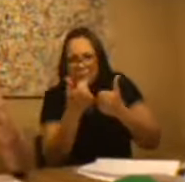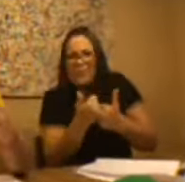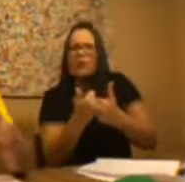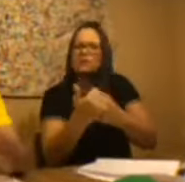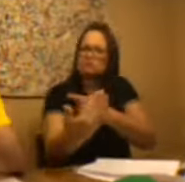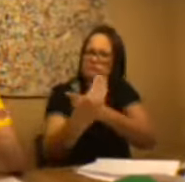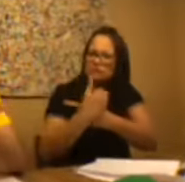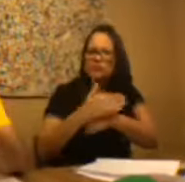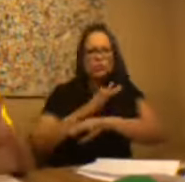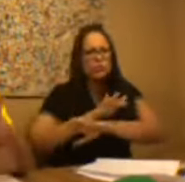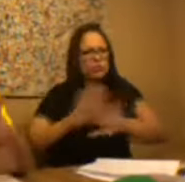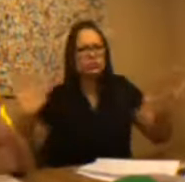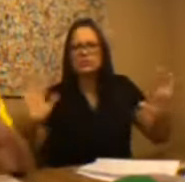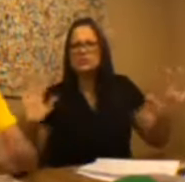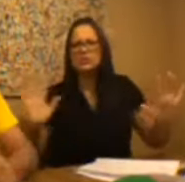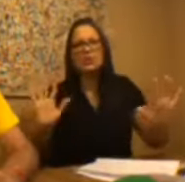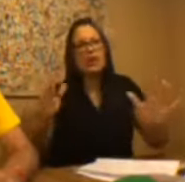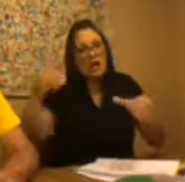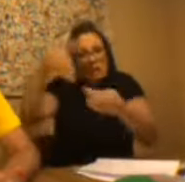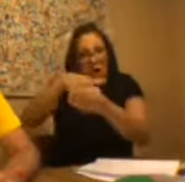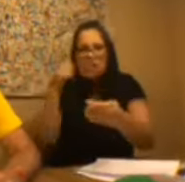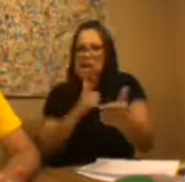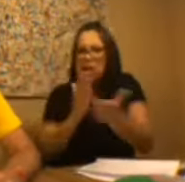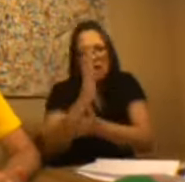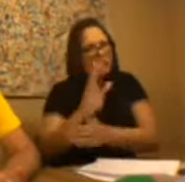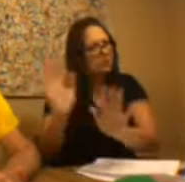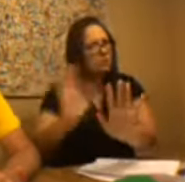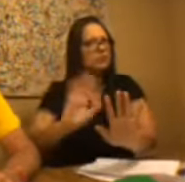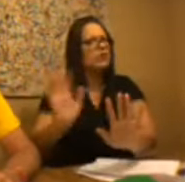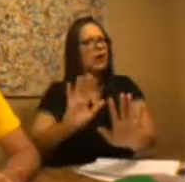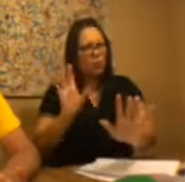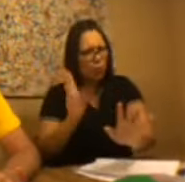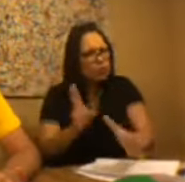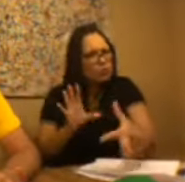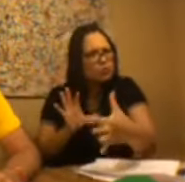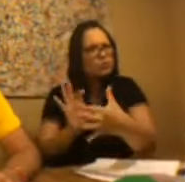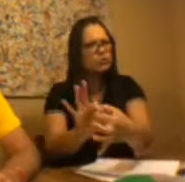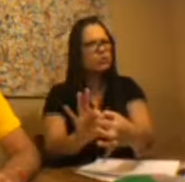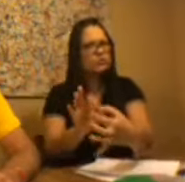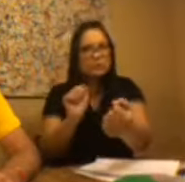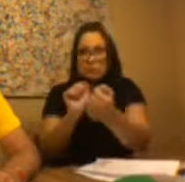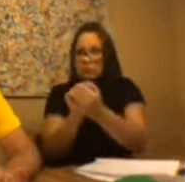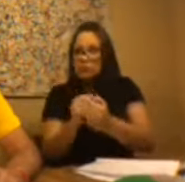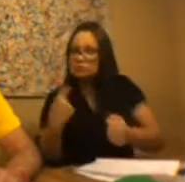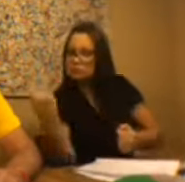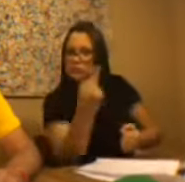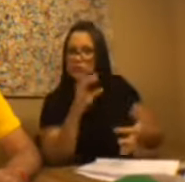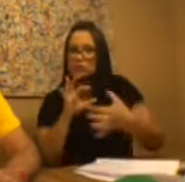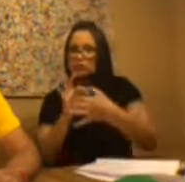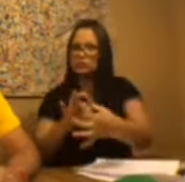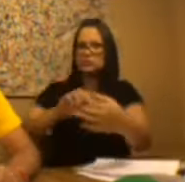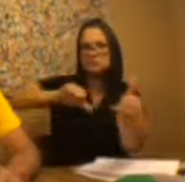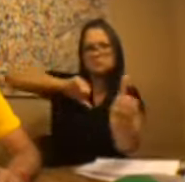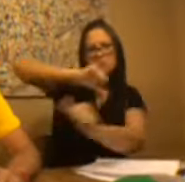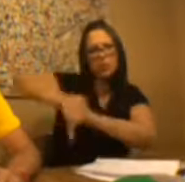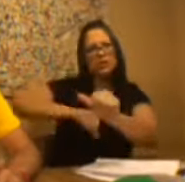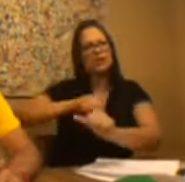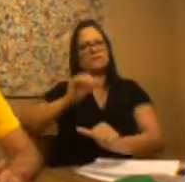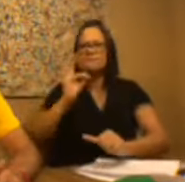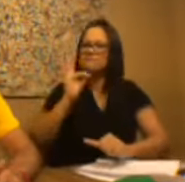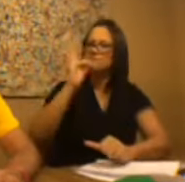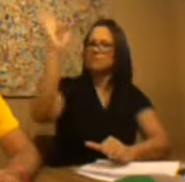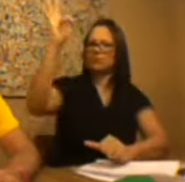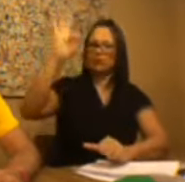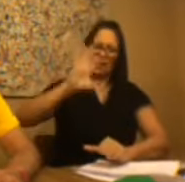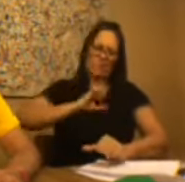conciliação não tem nada ganho ainda vamos continuar o mesmo pra nós juntos mudarmos de fato o futuro da nossa